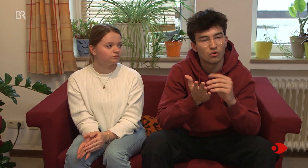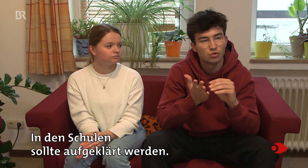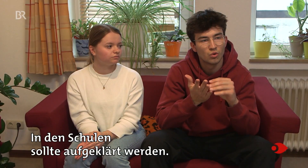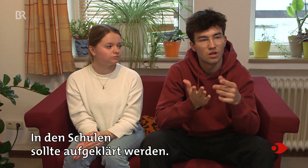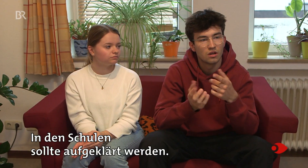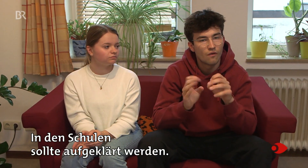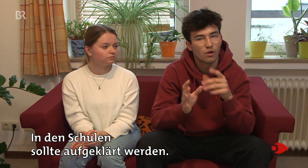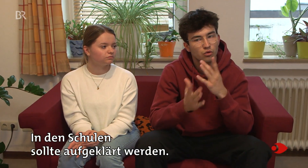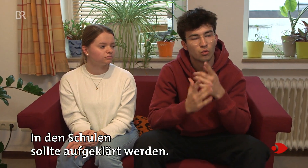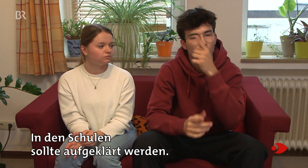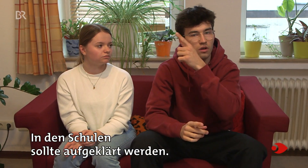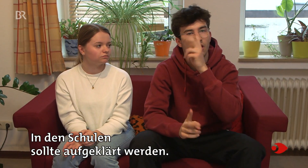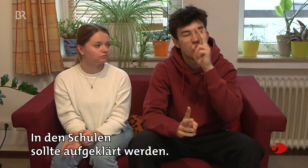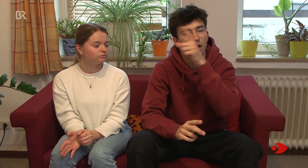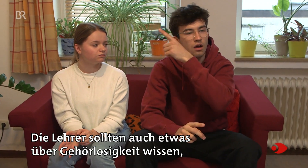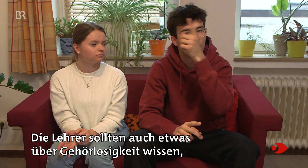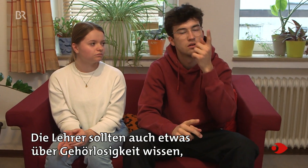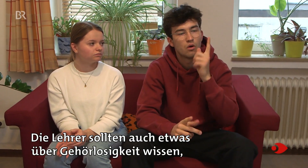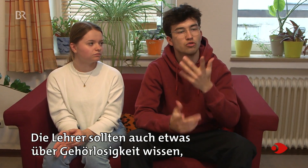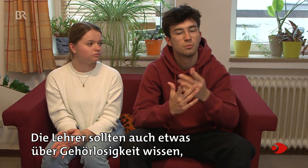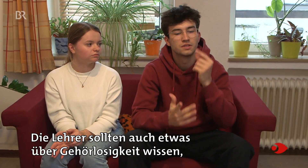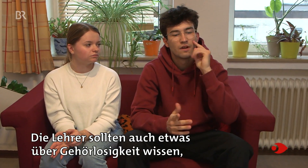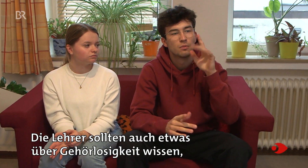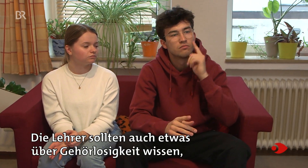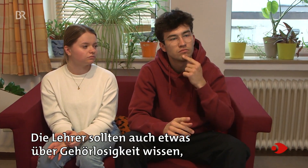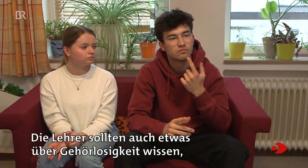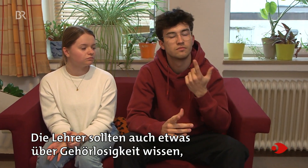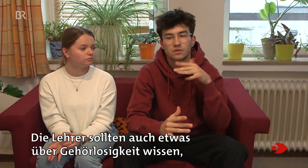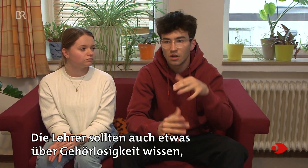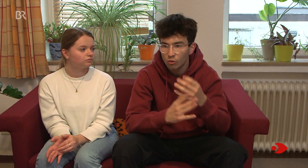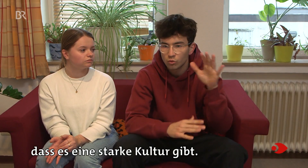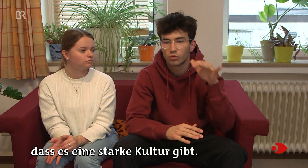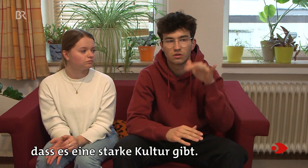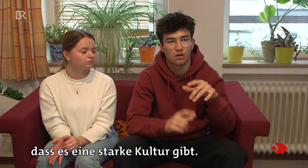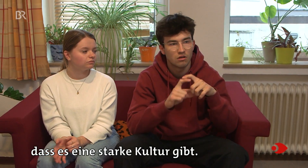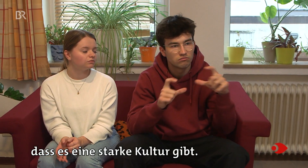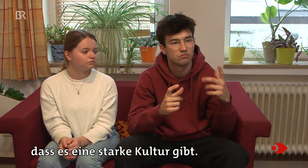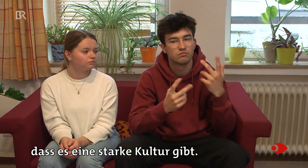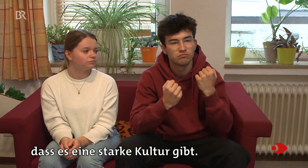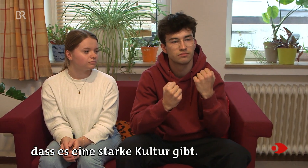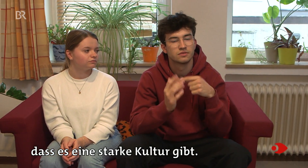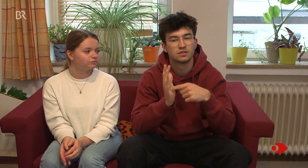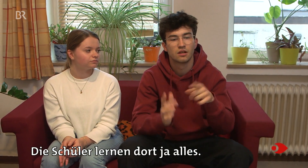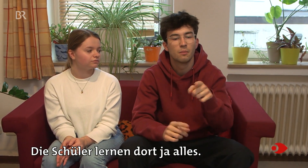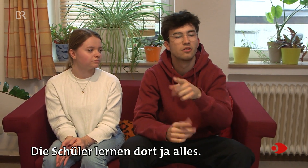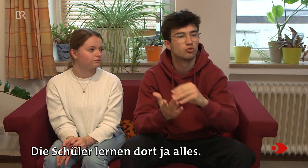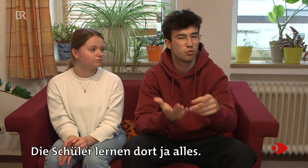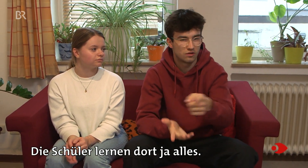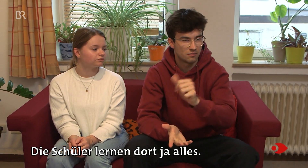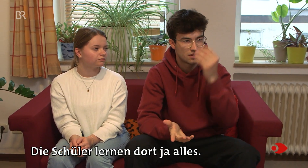In den Schulen sollte aufgeklärt werden. Die Lehrer sollten auch etwas über Gehörlosigkeit wissen, dass es eine starke Kultur gibt. Die Schüler lernen dort ja alles